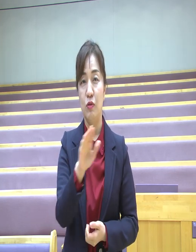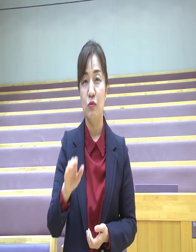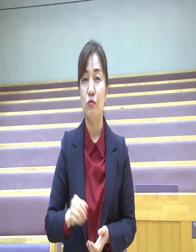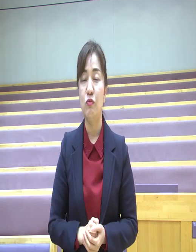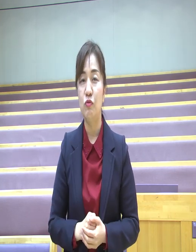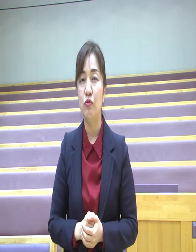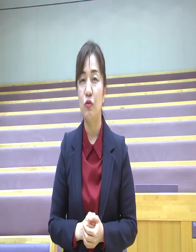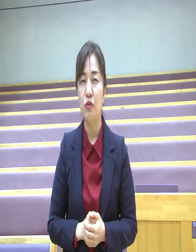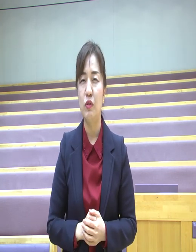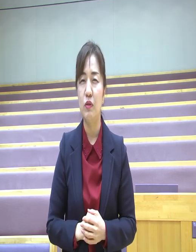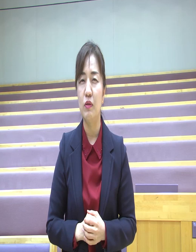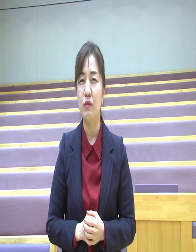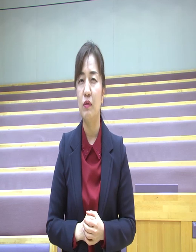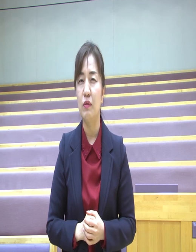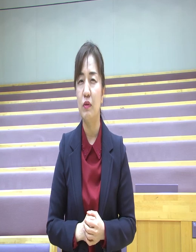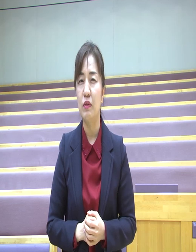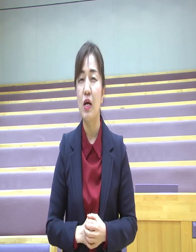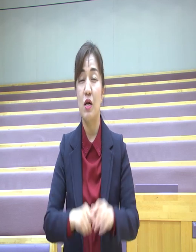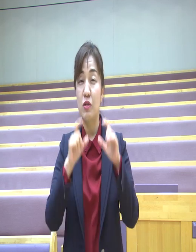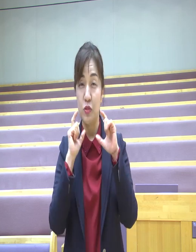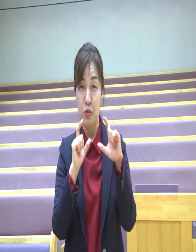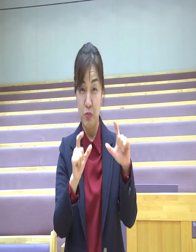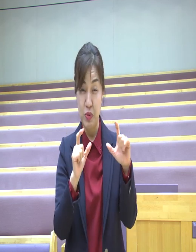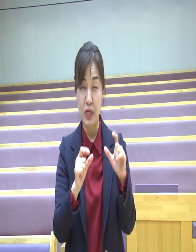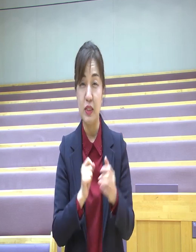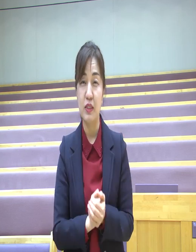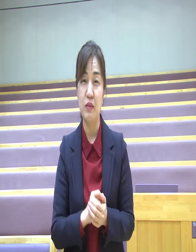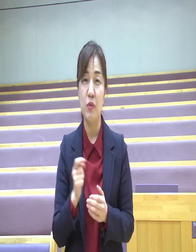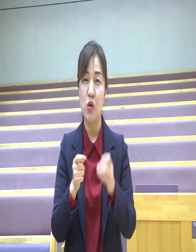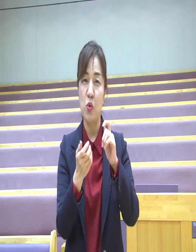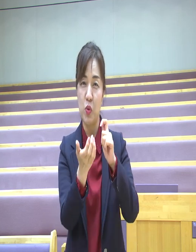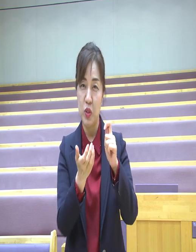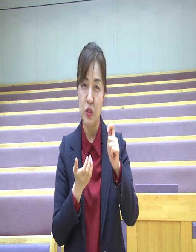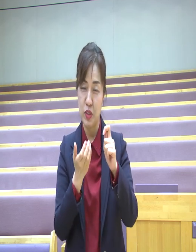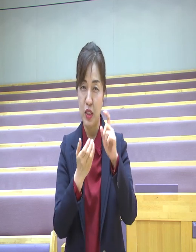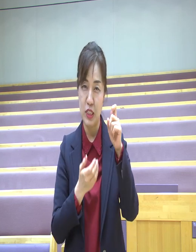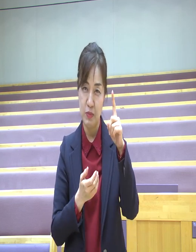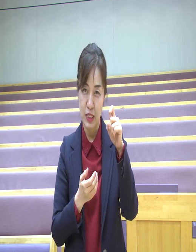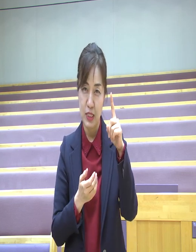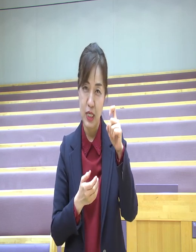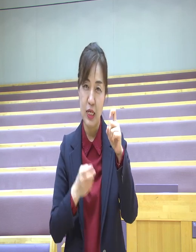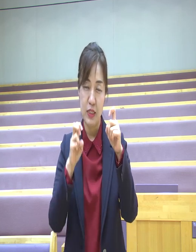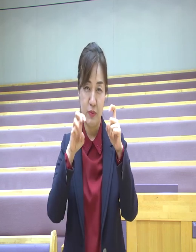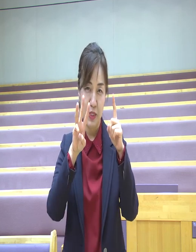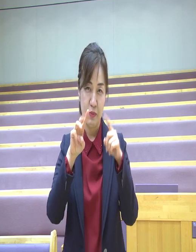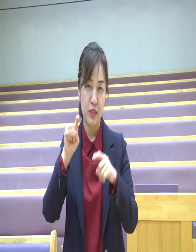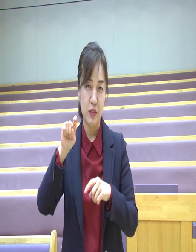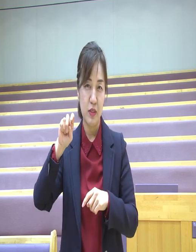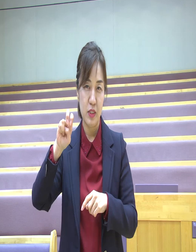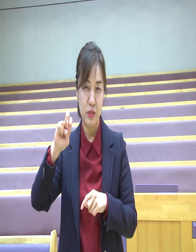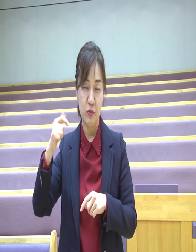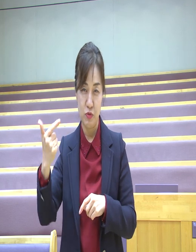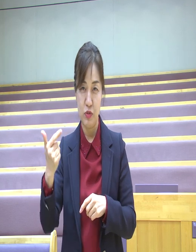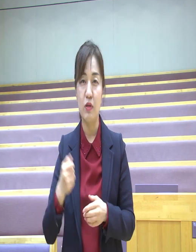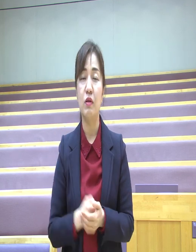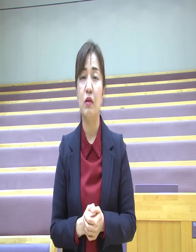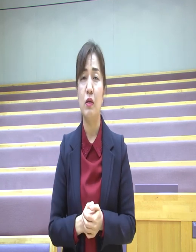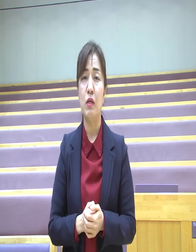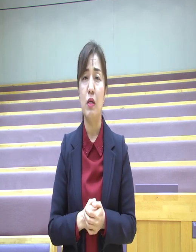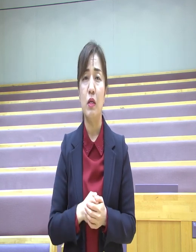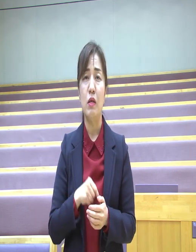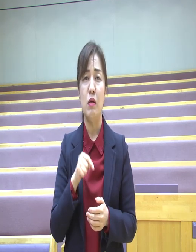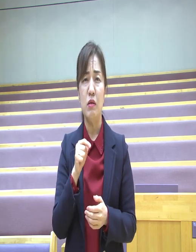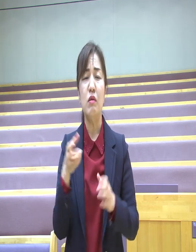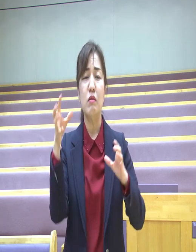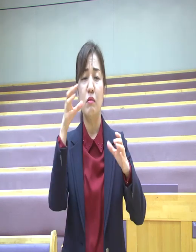우리가 늘 성만찬식 때 선언하고 선포하는 고린도전서 11장 23절과 26절,